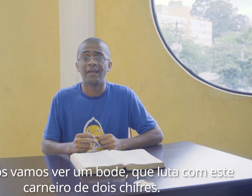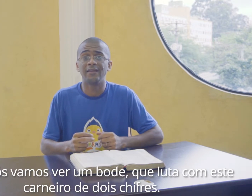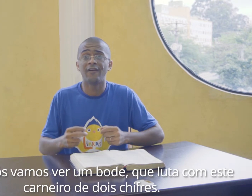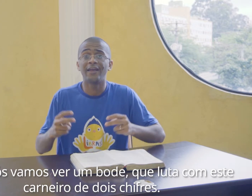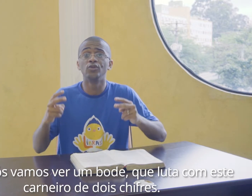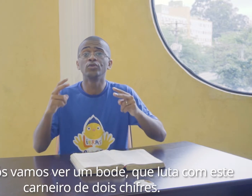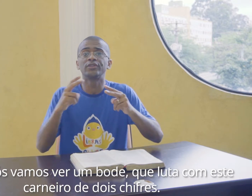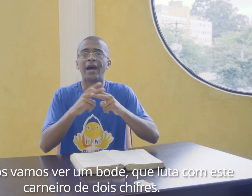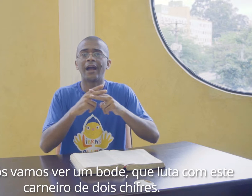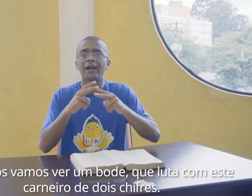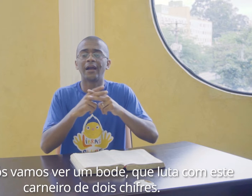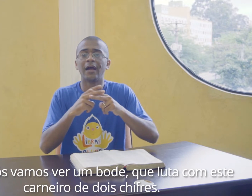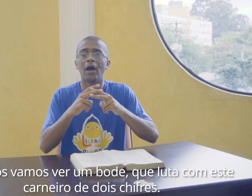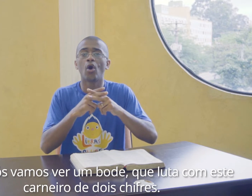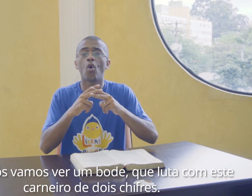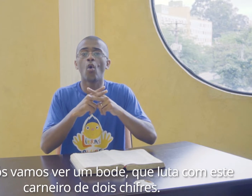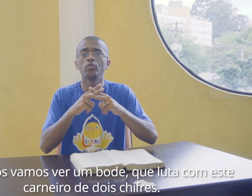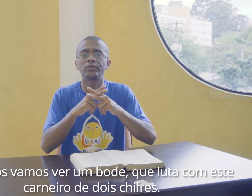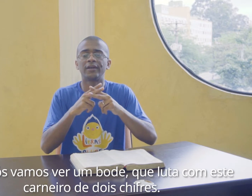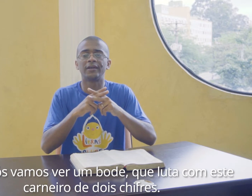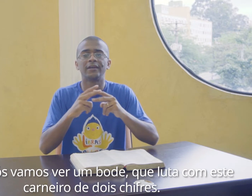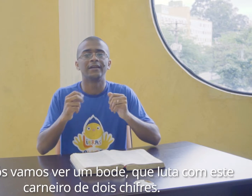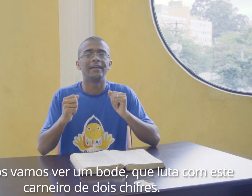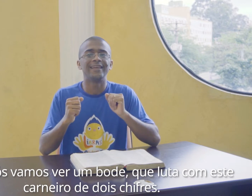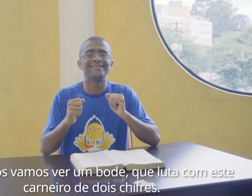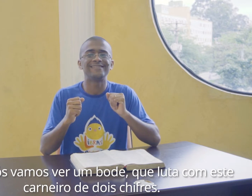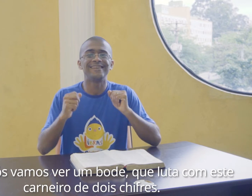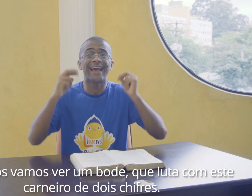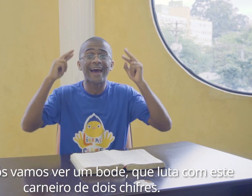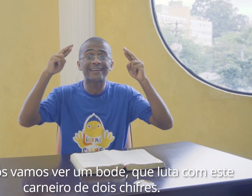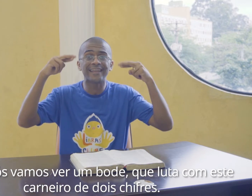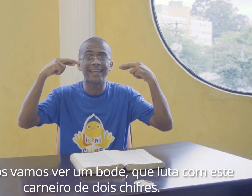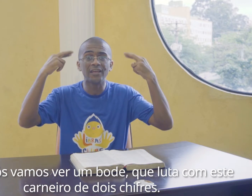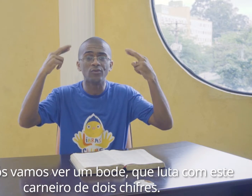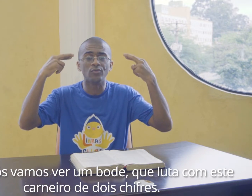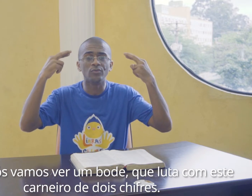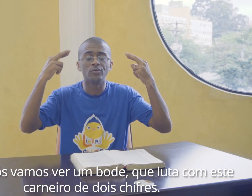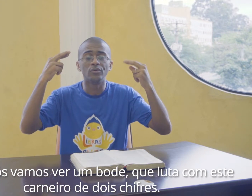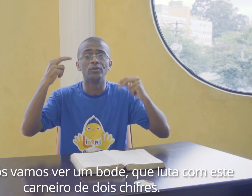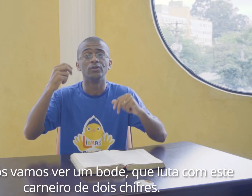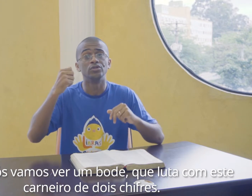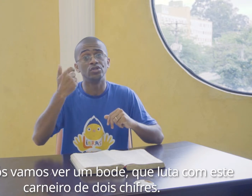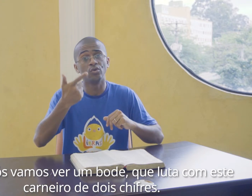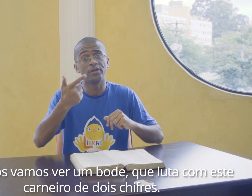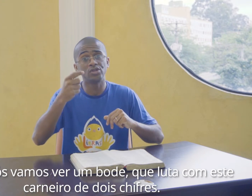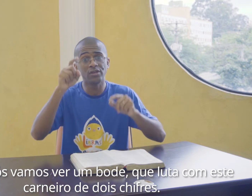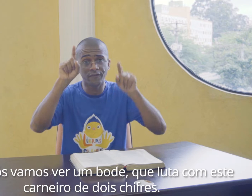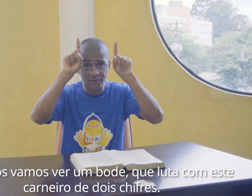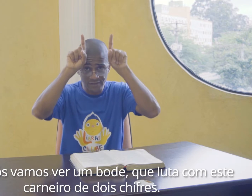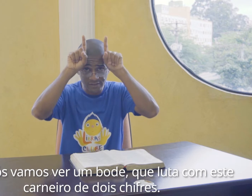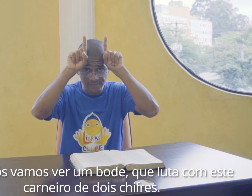ele vai lutar contra esse carneiro de 2 chifres.